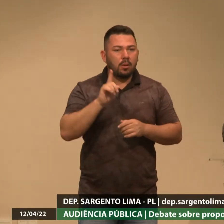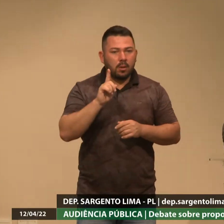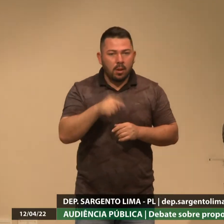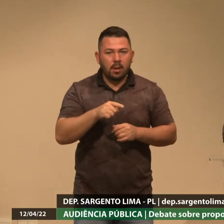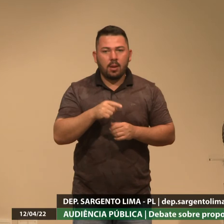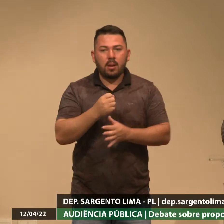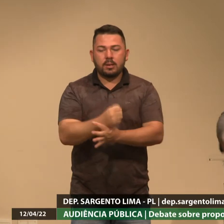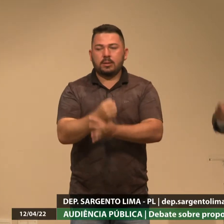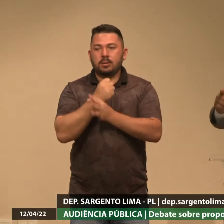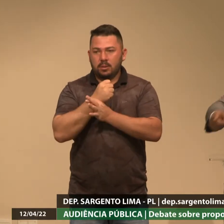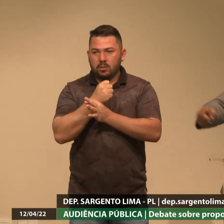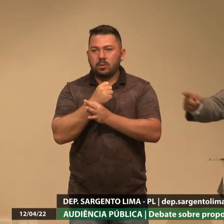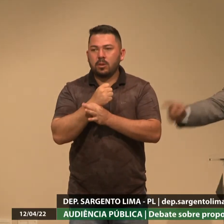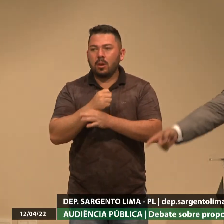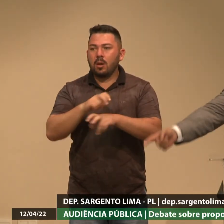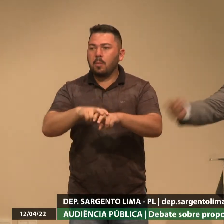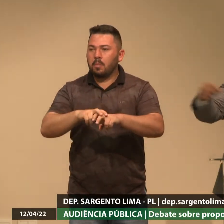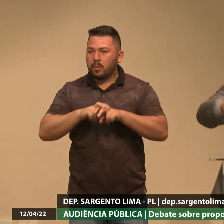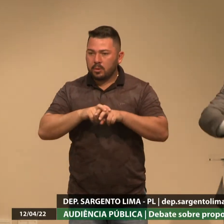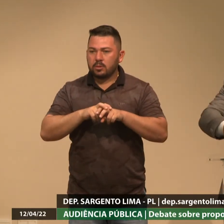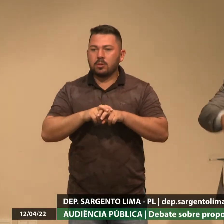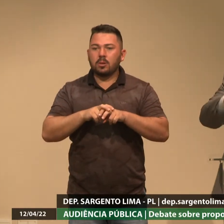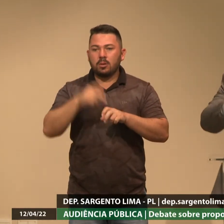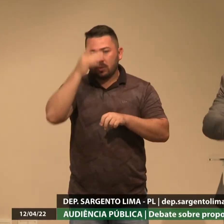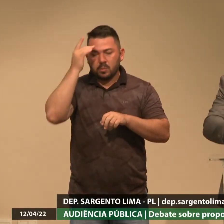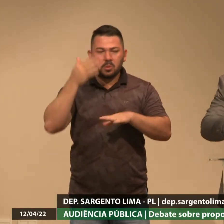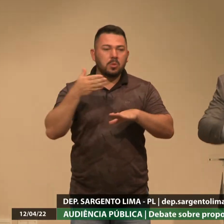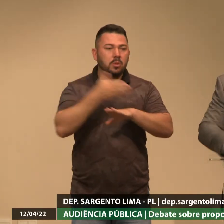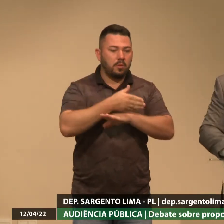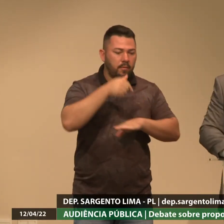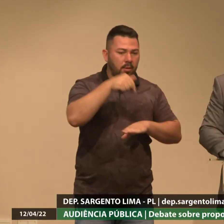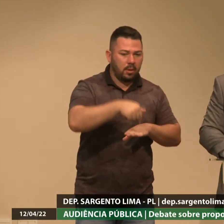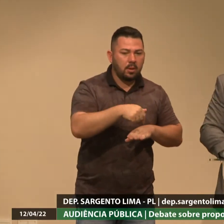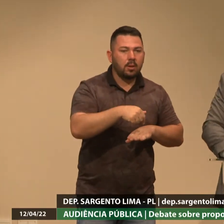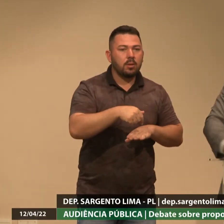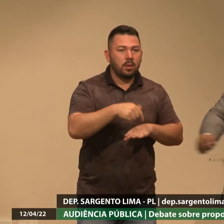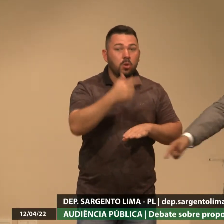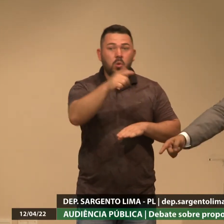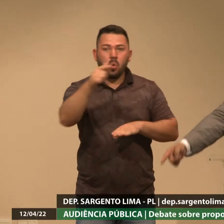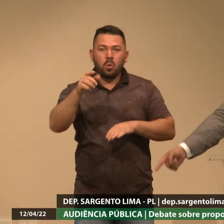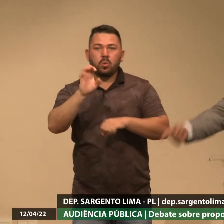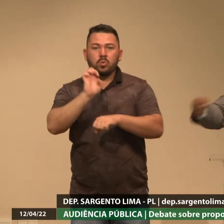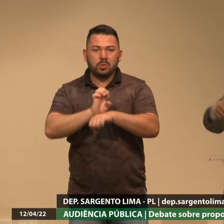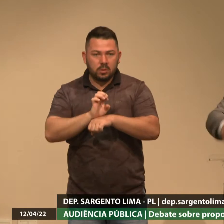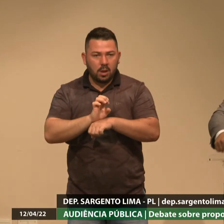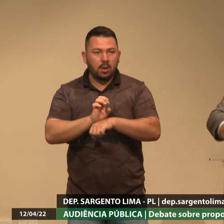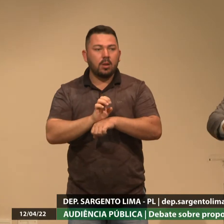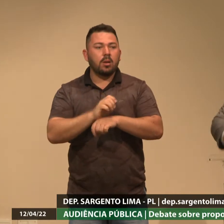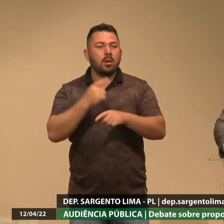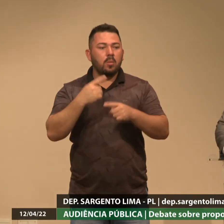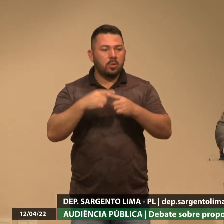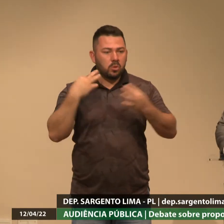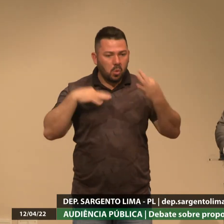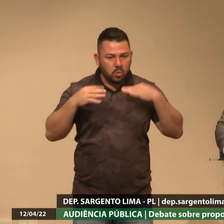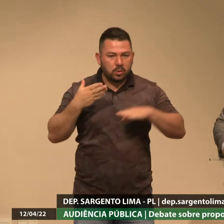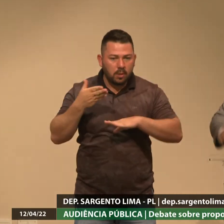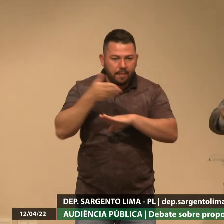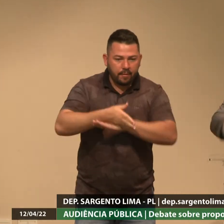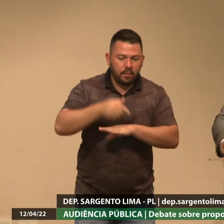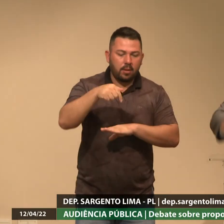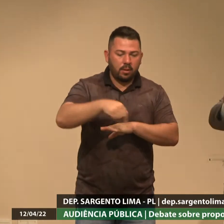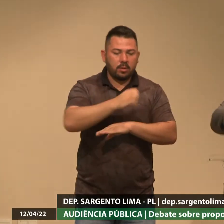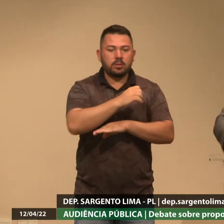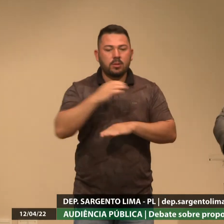é a segurança É por isso que as pessoas estão vindo de outros estados um horário Santa Catarina é por isso que o turista vem para Santa Catarina